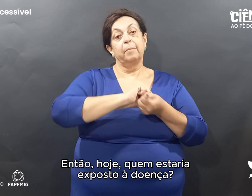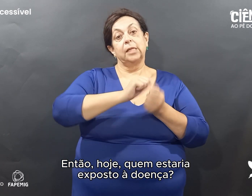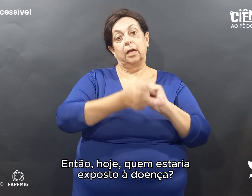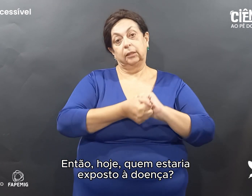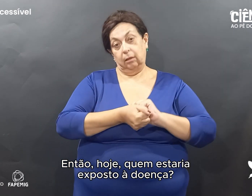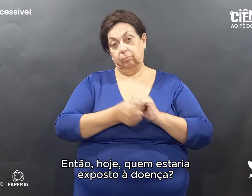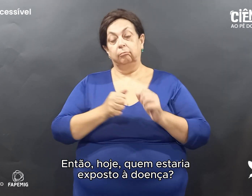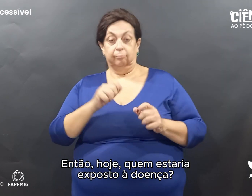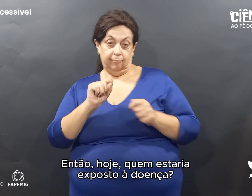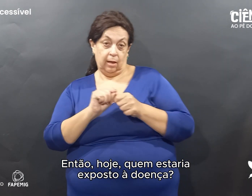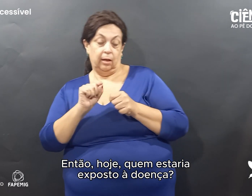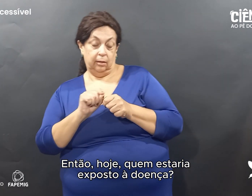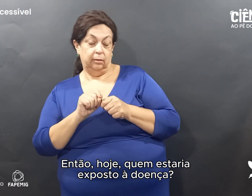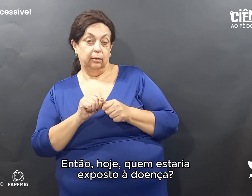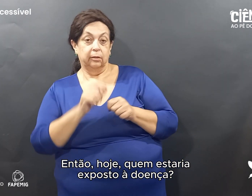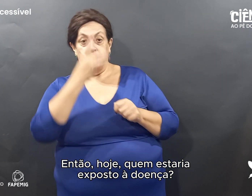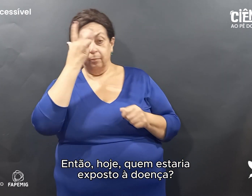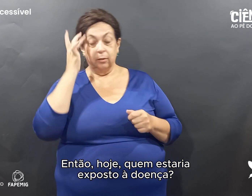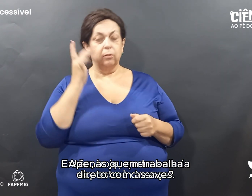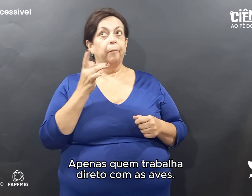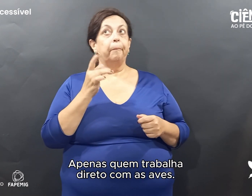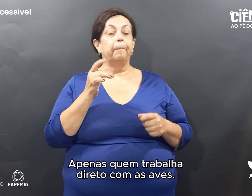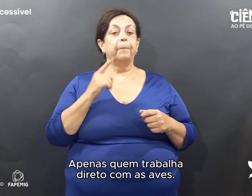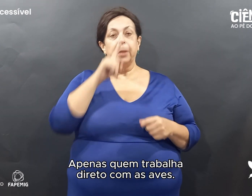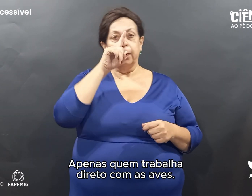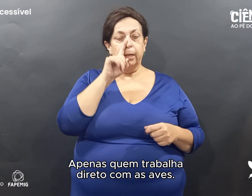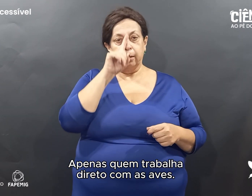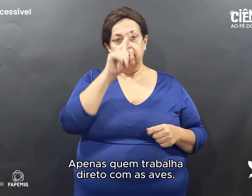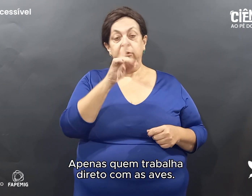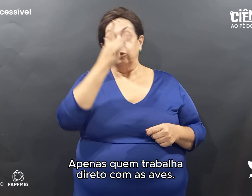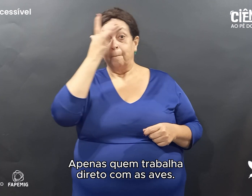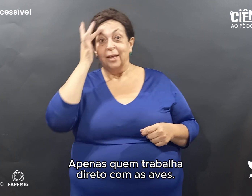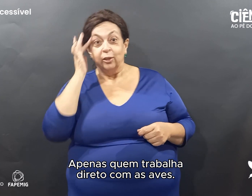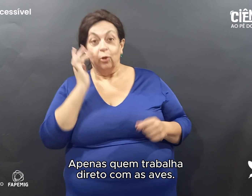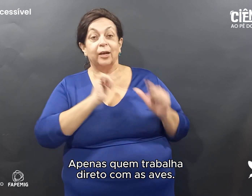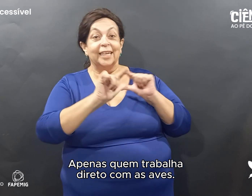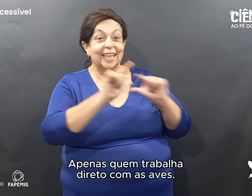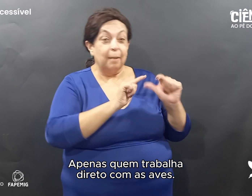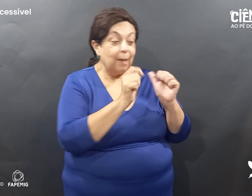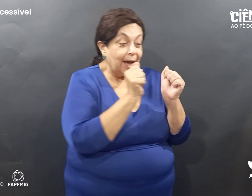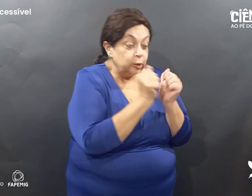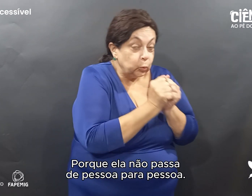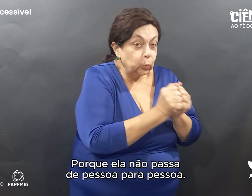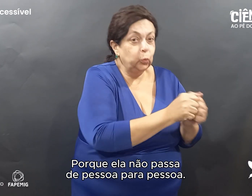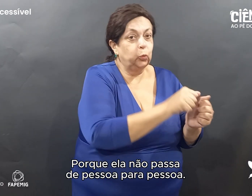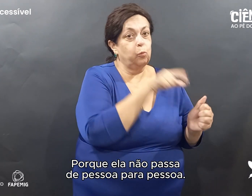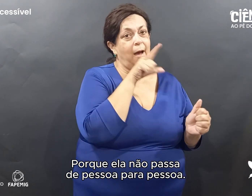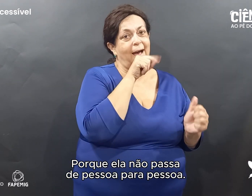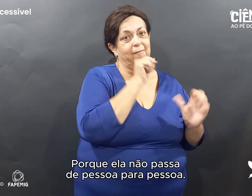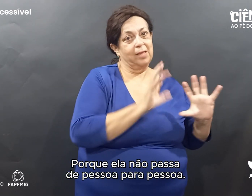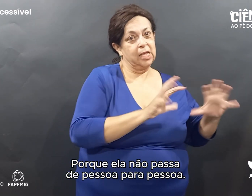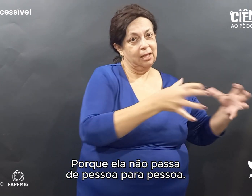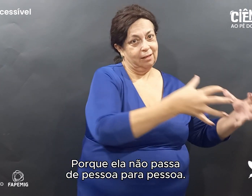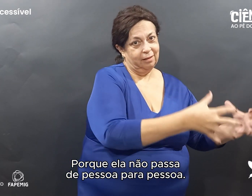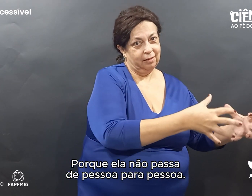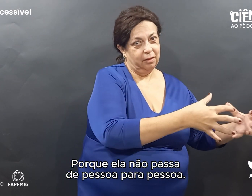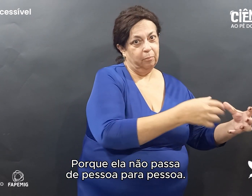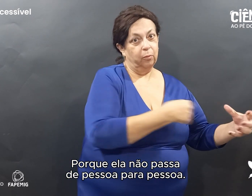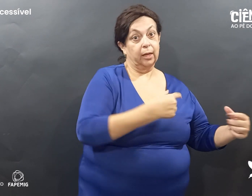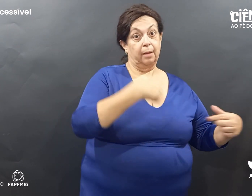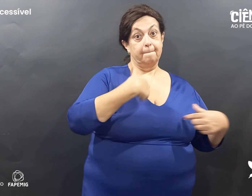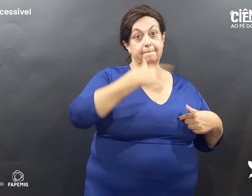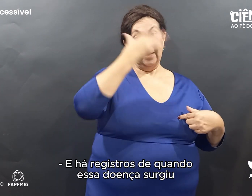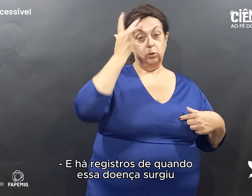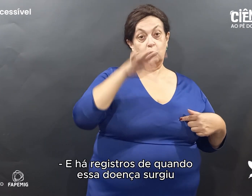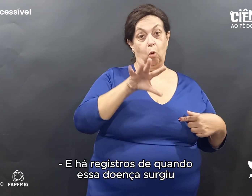quem estaria exposto à doença? Apenas quem trabalha direto com as aves, porque ela não passa de pessoa para